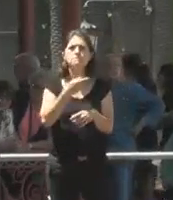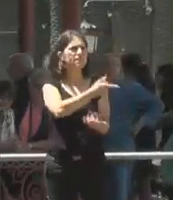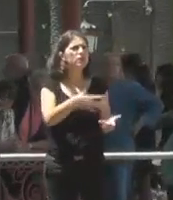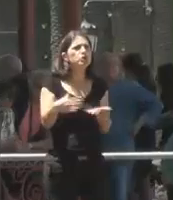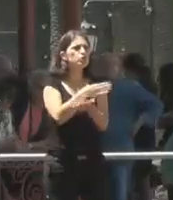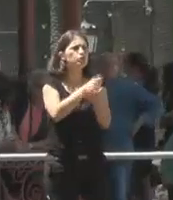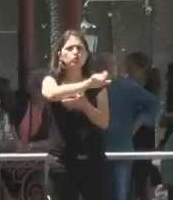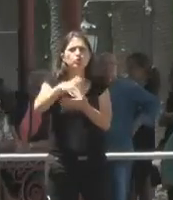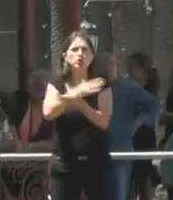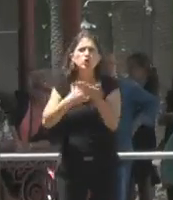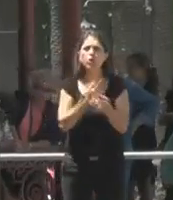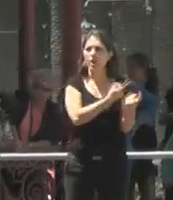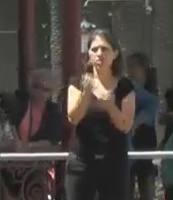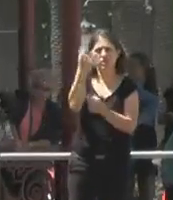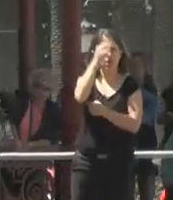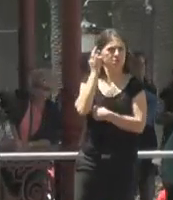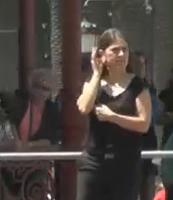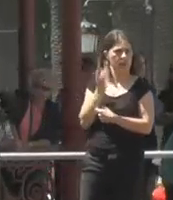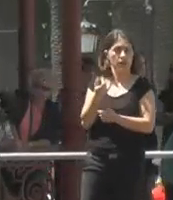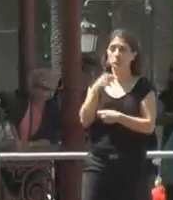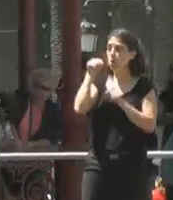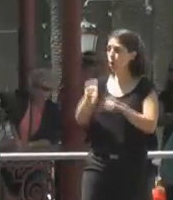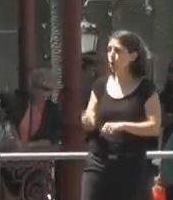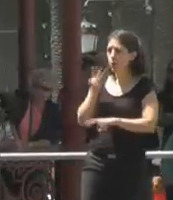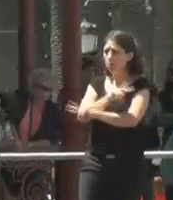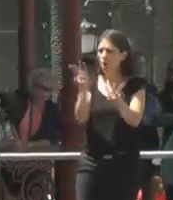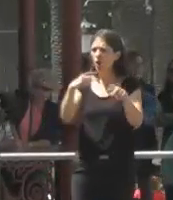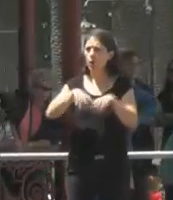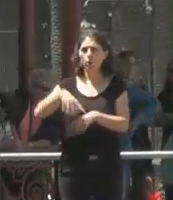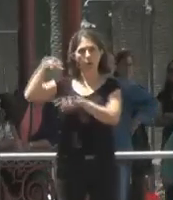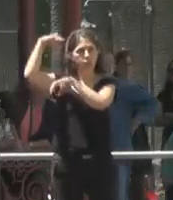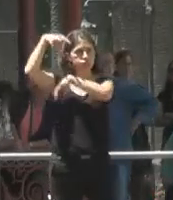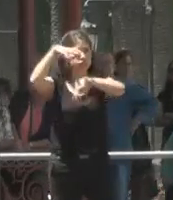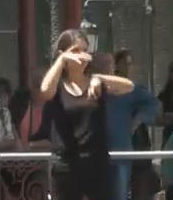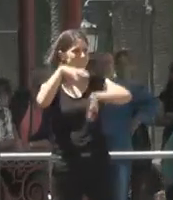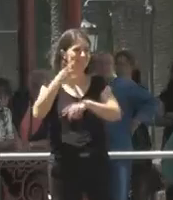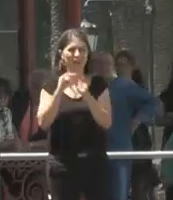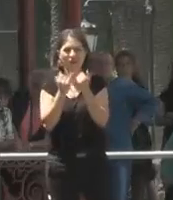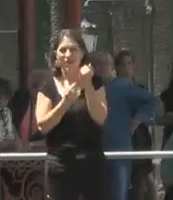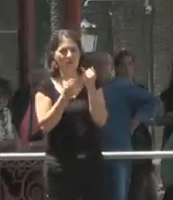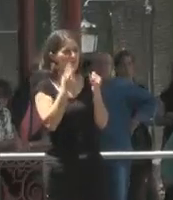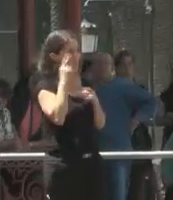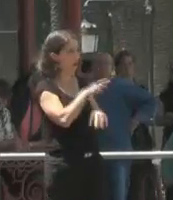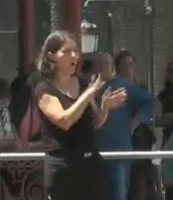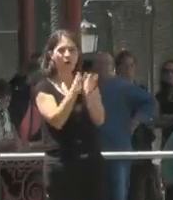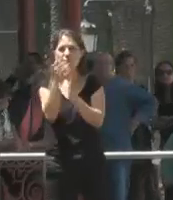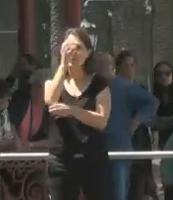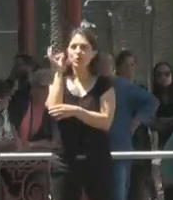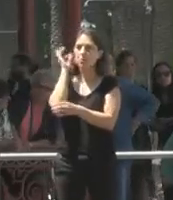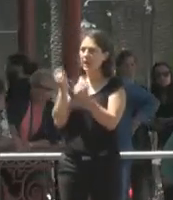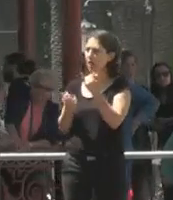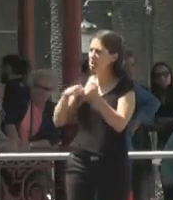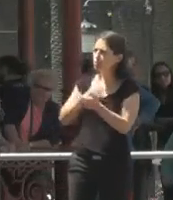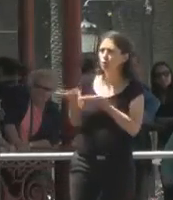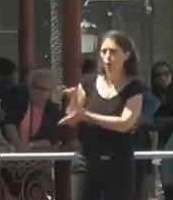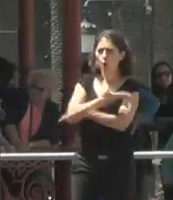éramos necesarias. Eu aquí, hoxe, non vexo paracaídas, non? Vexo compañeiros e compañeiras que